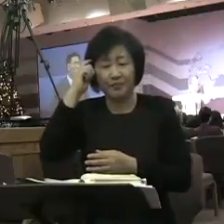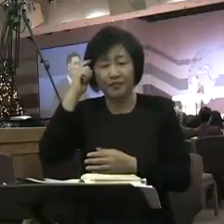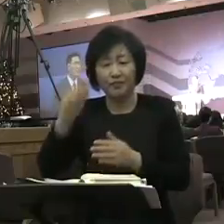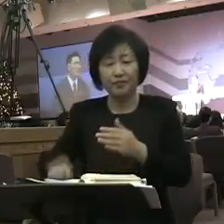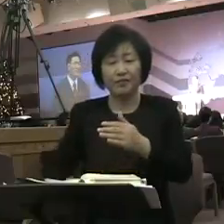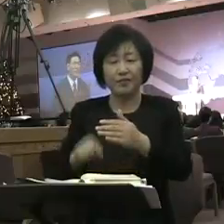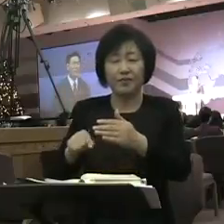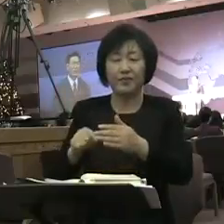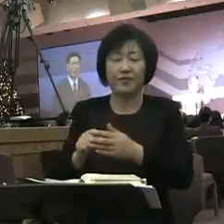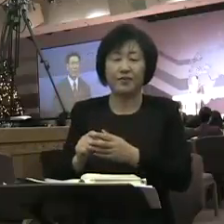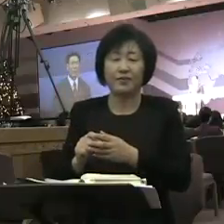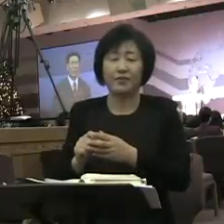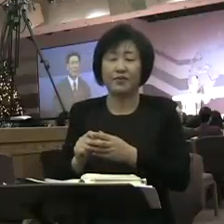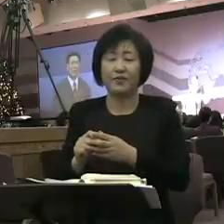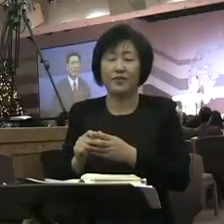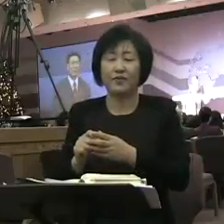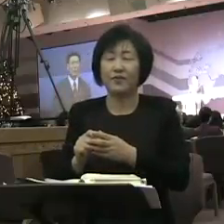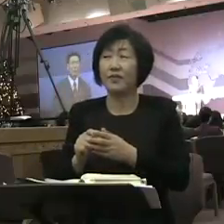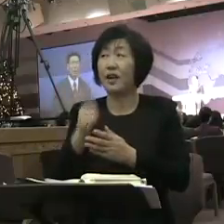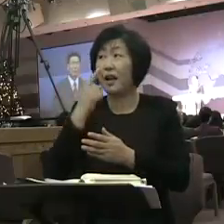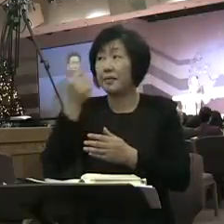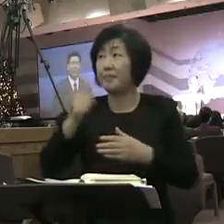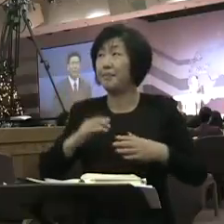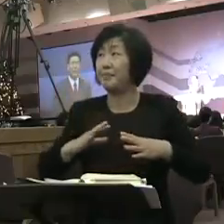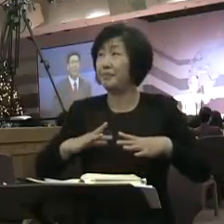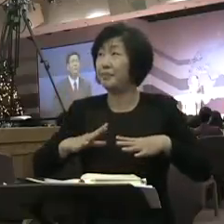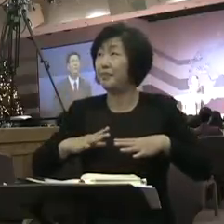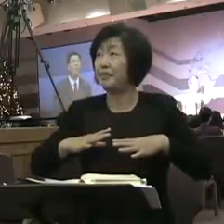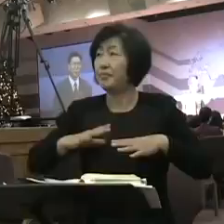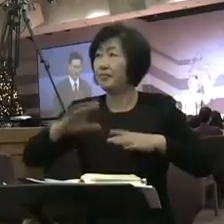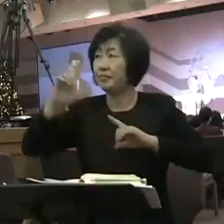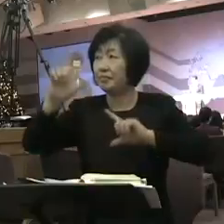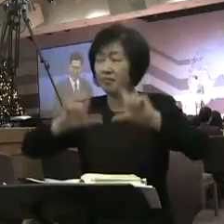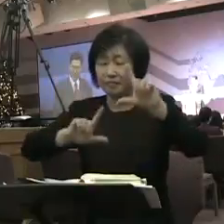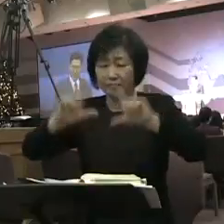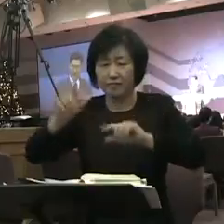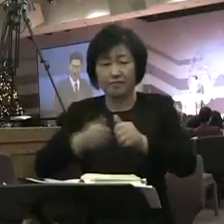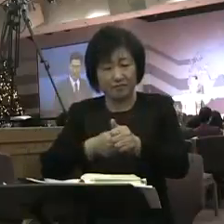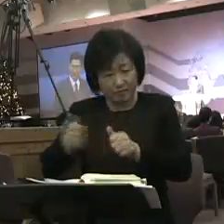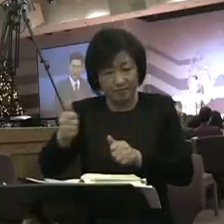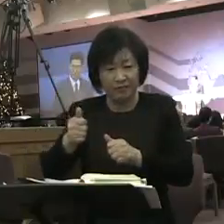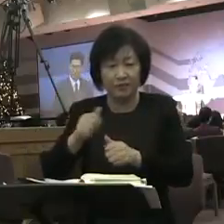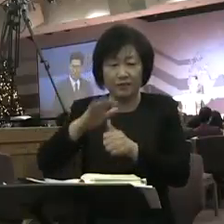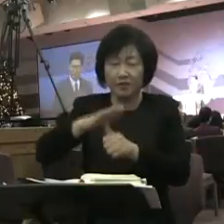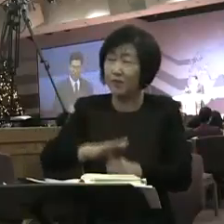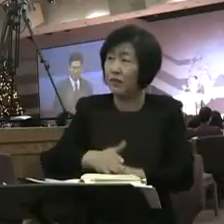아빠의 그래도 이 자랑스러운 그런 모습으로 아마 내리누르려고 했던 얘기 같아요.